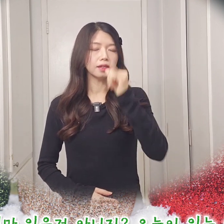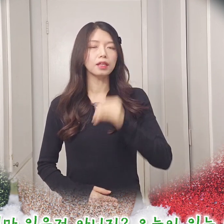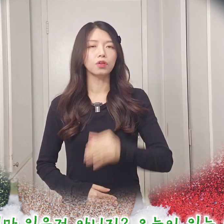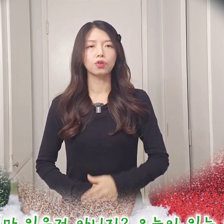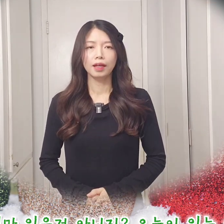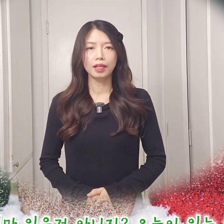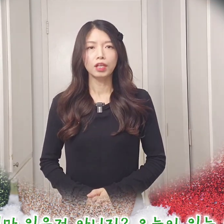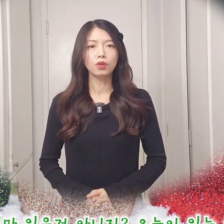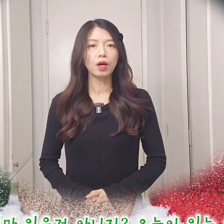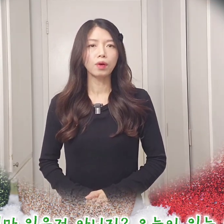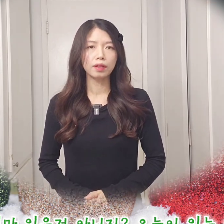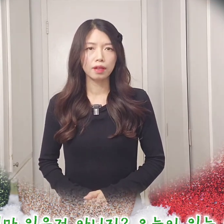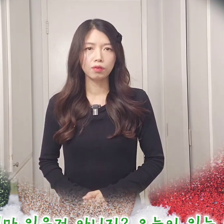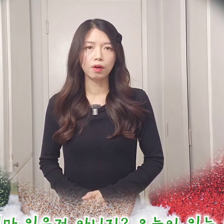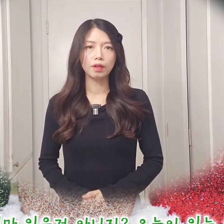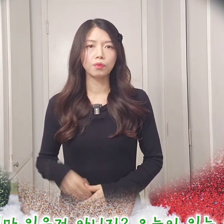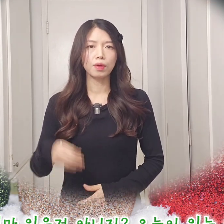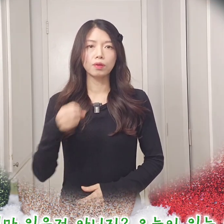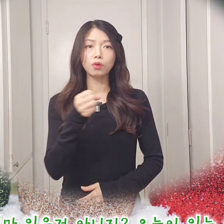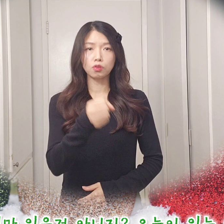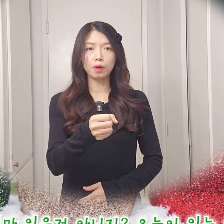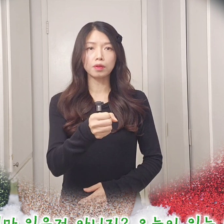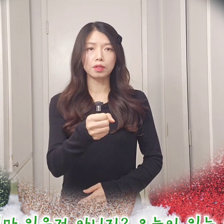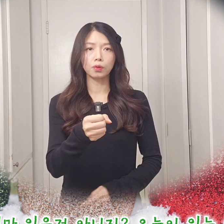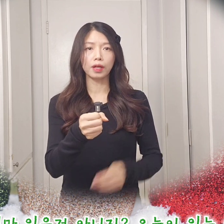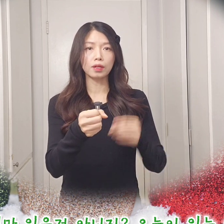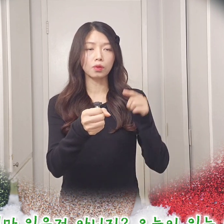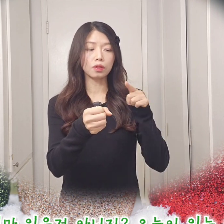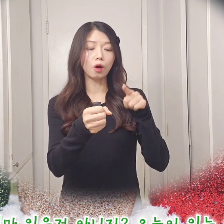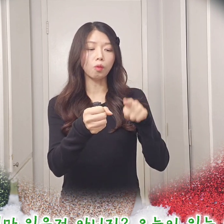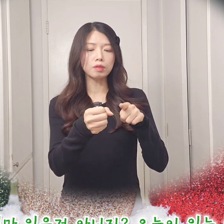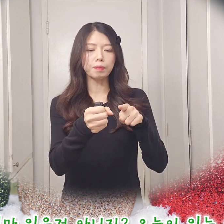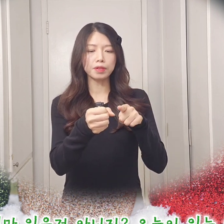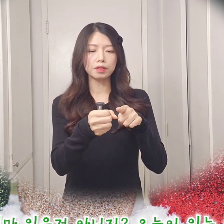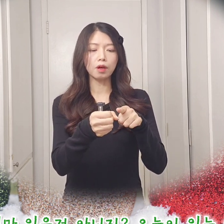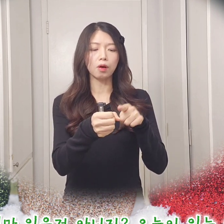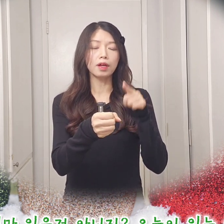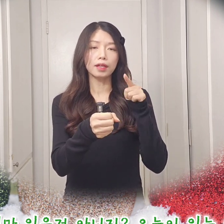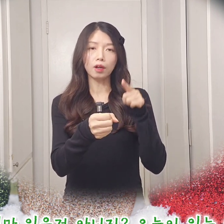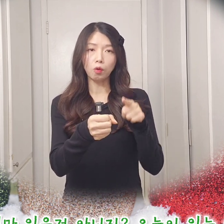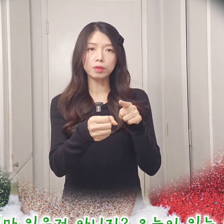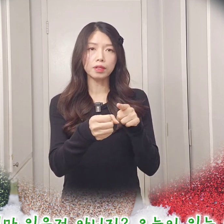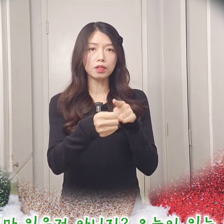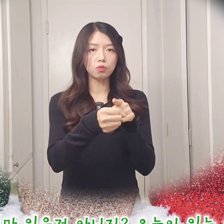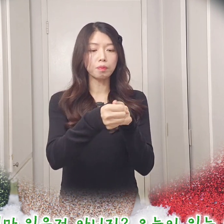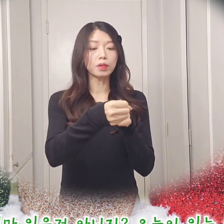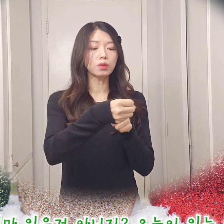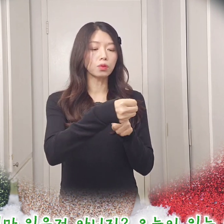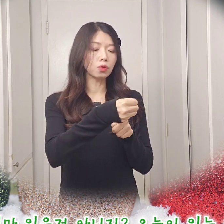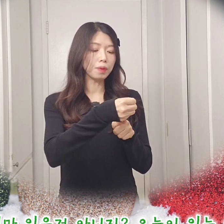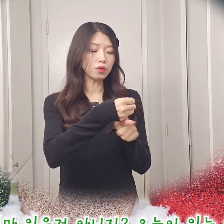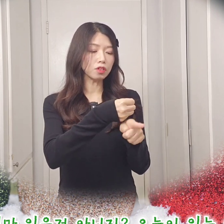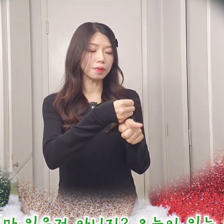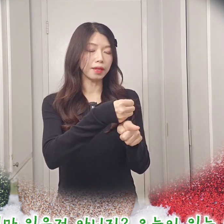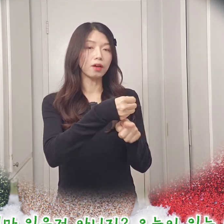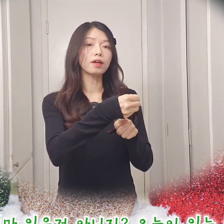이유. 이유라고 한 뜻의 수어는 왼손은 주먹 쥐시고 다른 손은 검지만 펴셔서 이 검지를 주먹 밑으로 빼주시면 돼요.